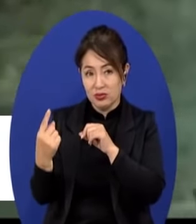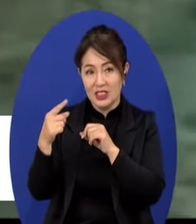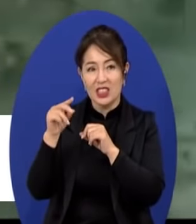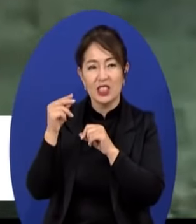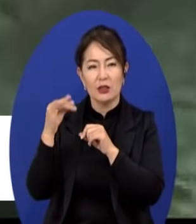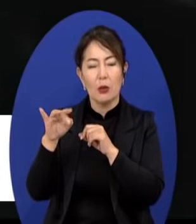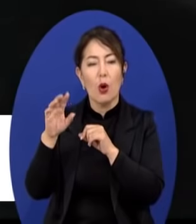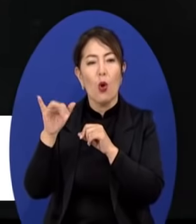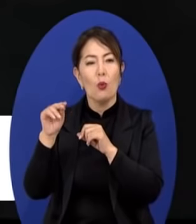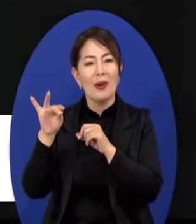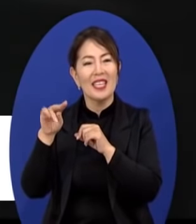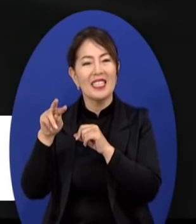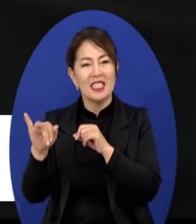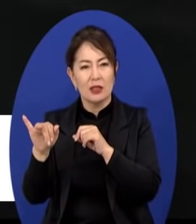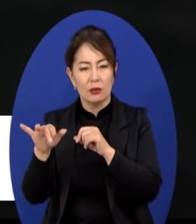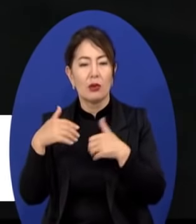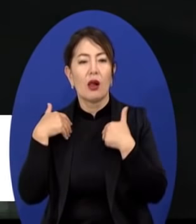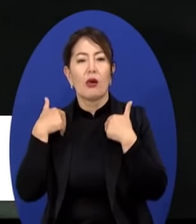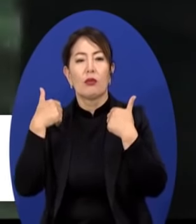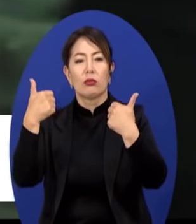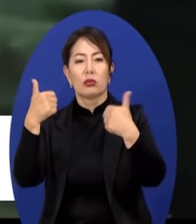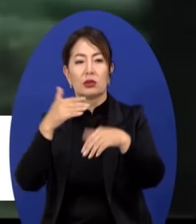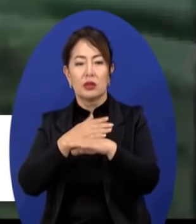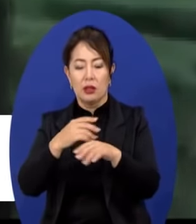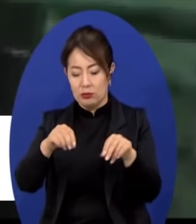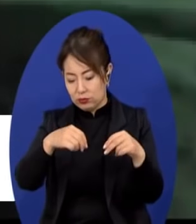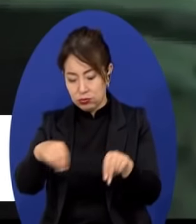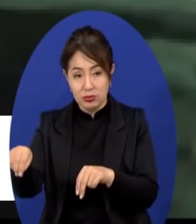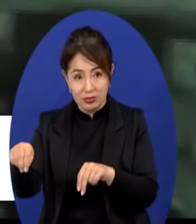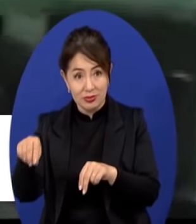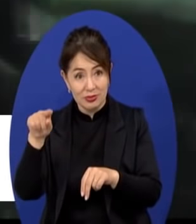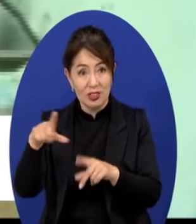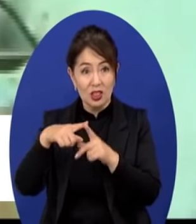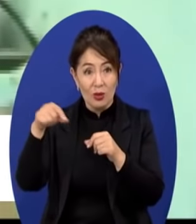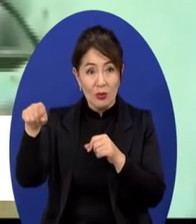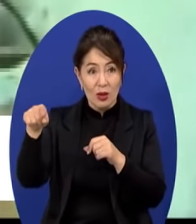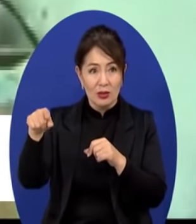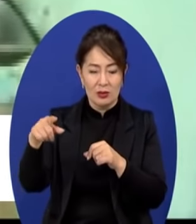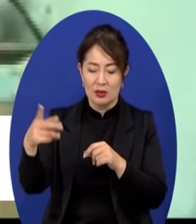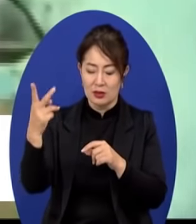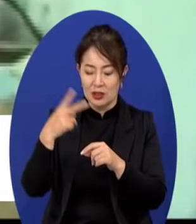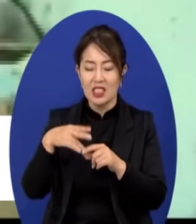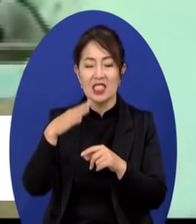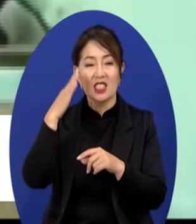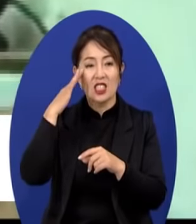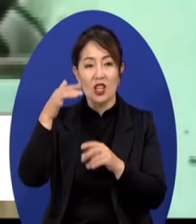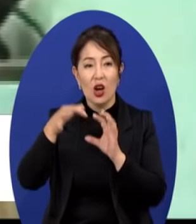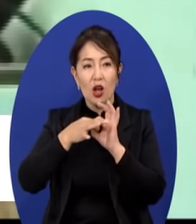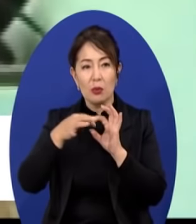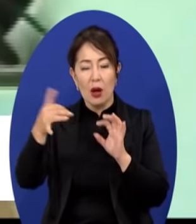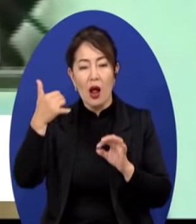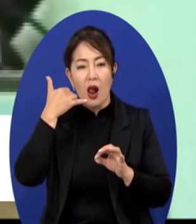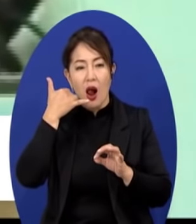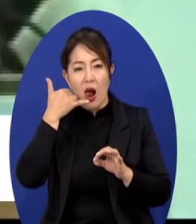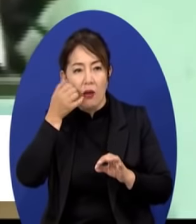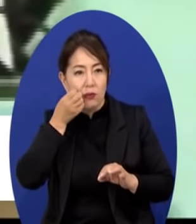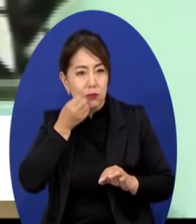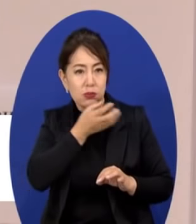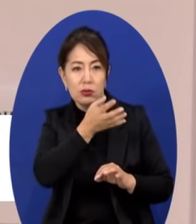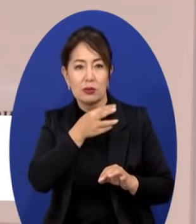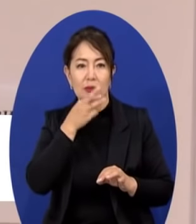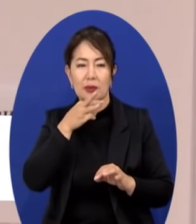дараг Умэжи нар үг дүүгүй бууж өгөх гэрээнд гаруй эсэг зурж, түүнийгээ цэргийн холбоогоор мэдээлсэн тэр өдрийг хизээч